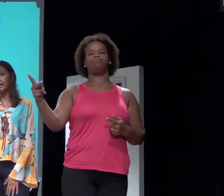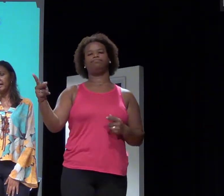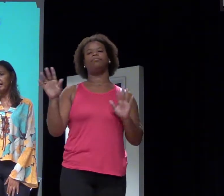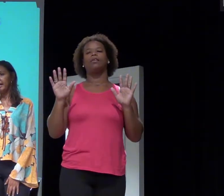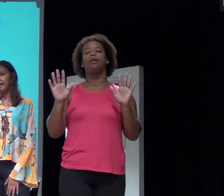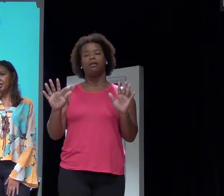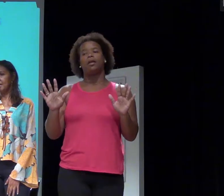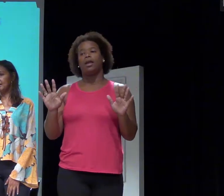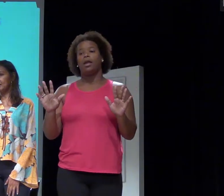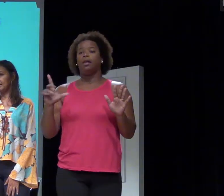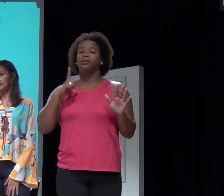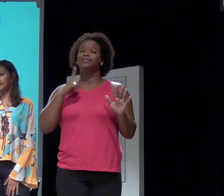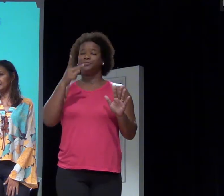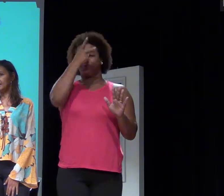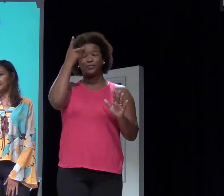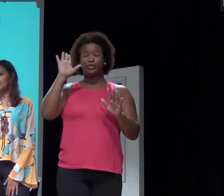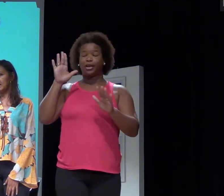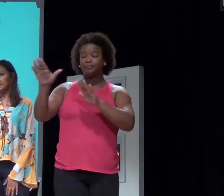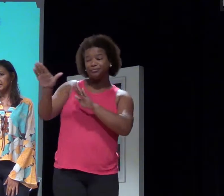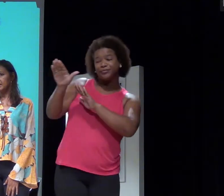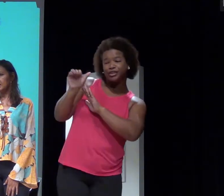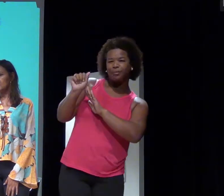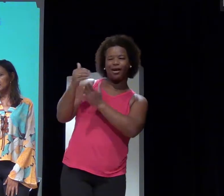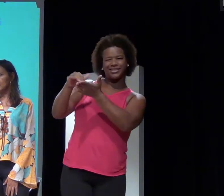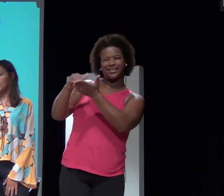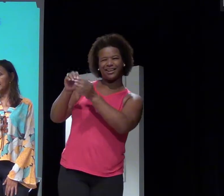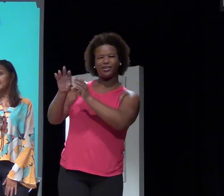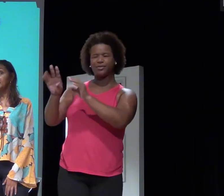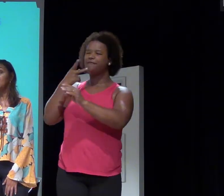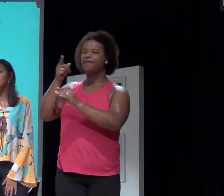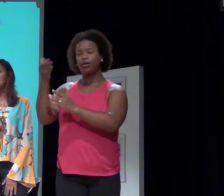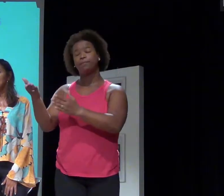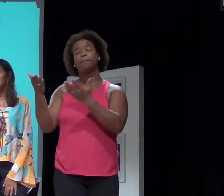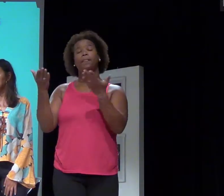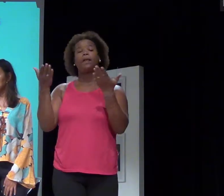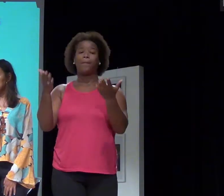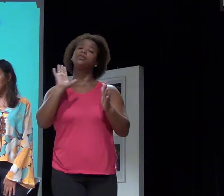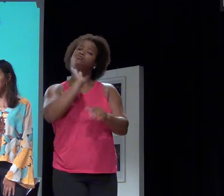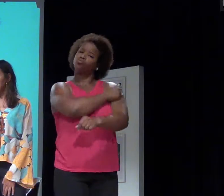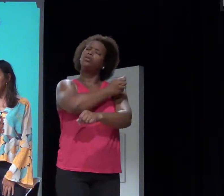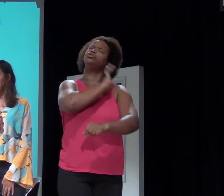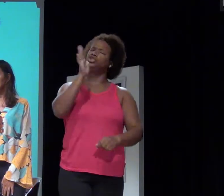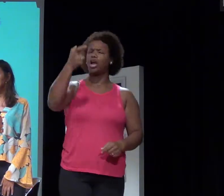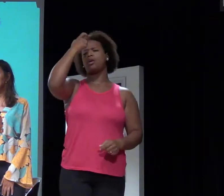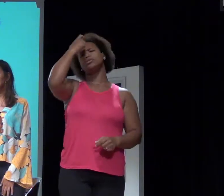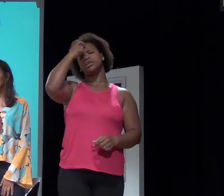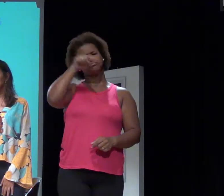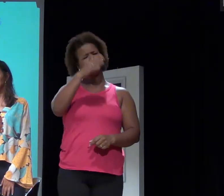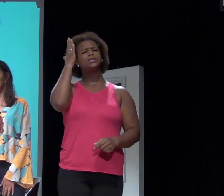foi até chamada pela Secretaria de Educação, e ela disse, não, isso aqui eles já têm consciência, eles já sabem,